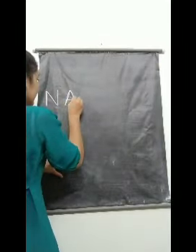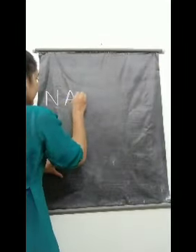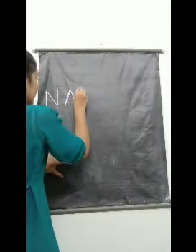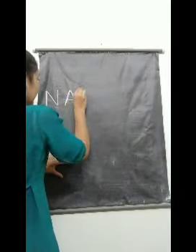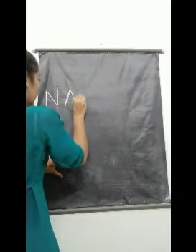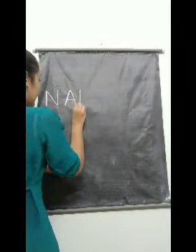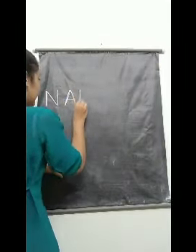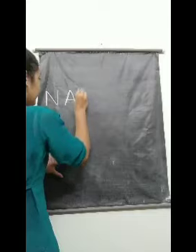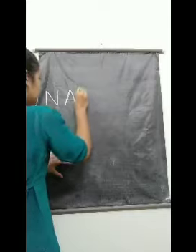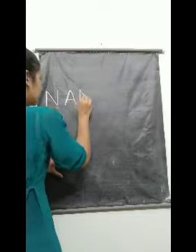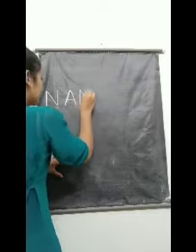एम